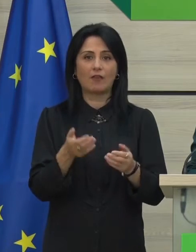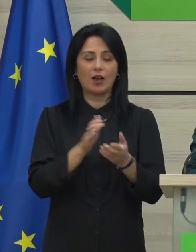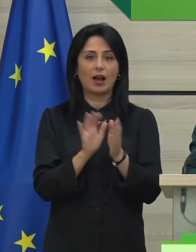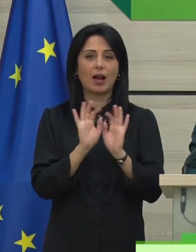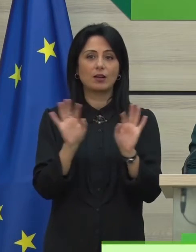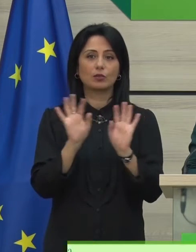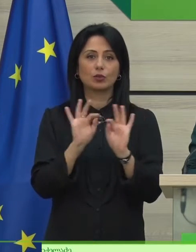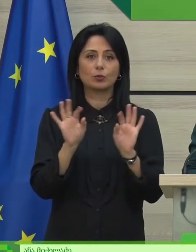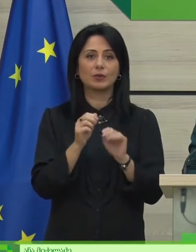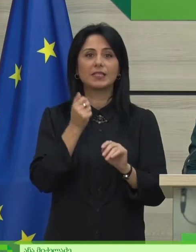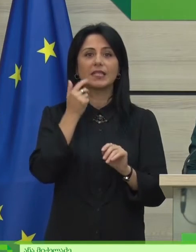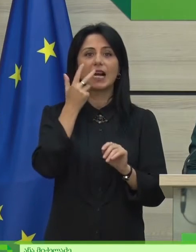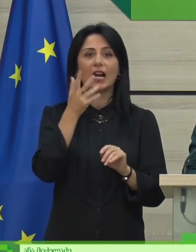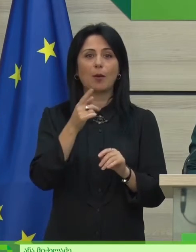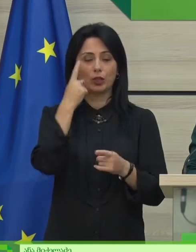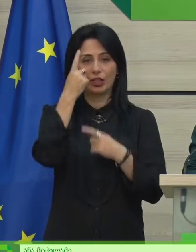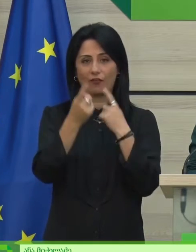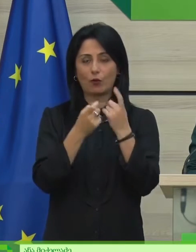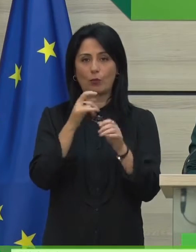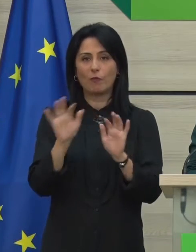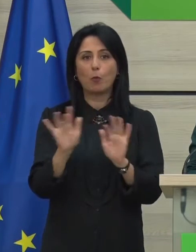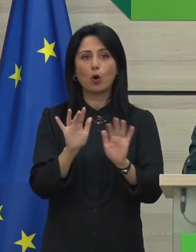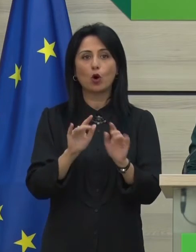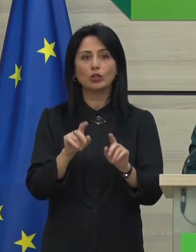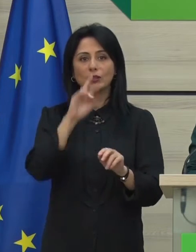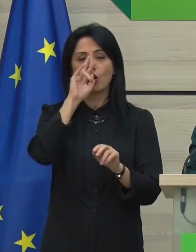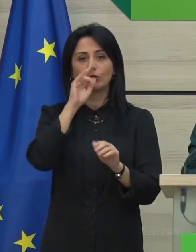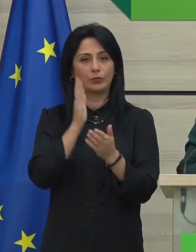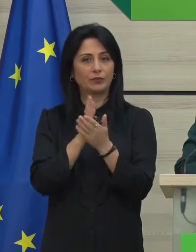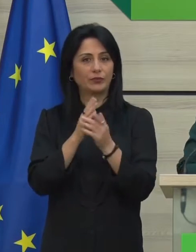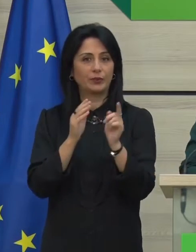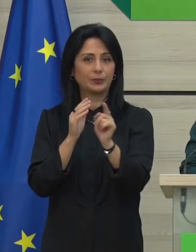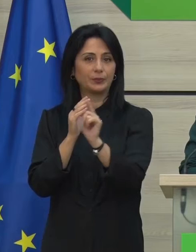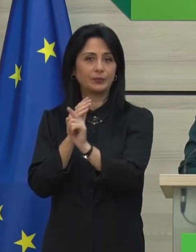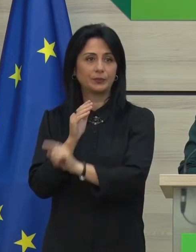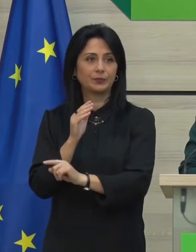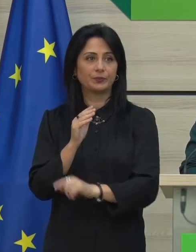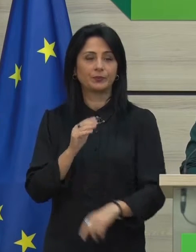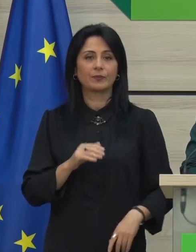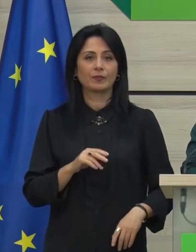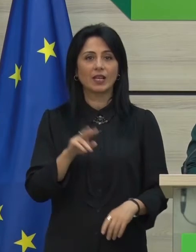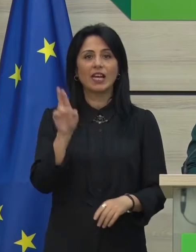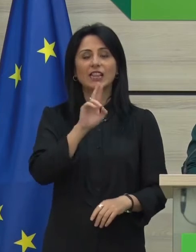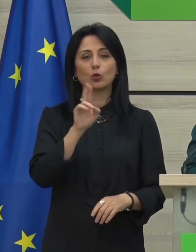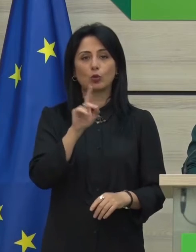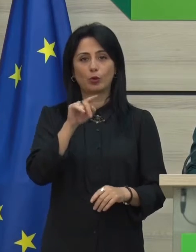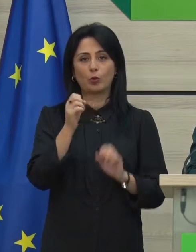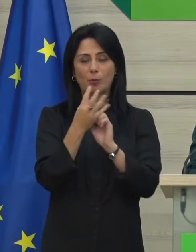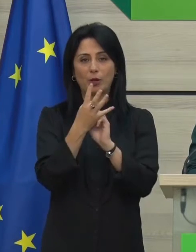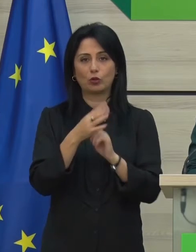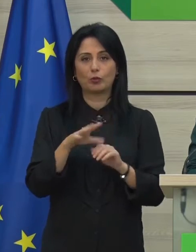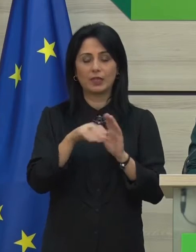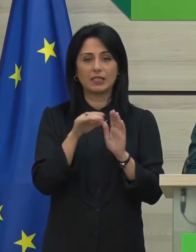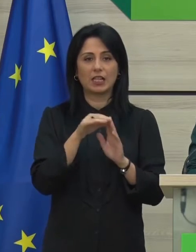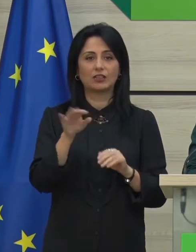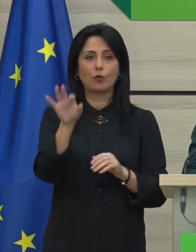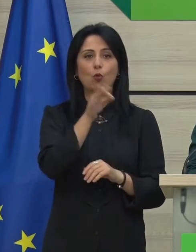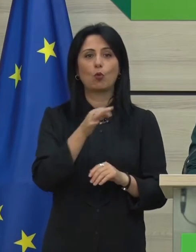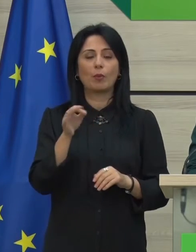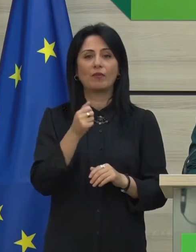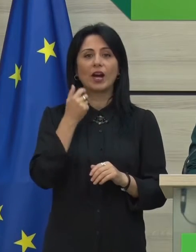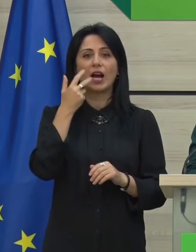გაცნობთ რამდენიმე ინფორმაციას პროცედურული ხარვეზების შესახებ. დიდუბის ნომერ მე-14 საარჩევნო